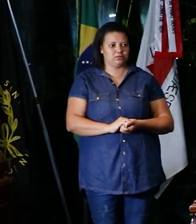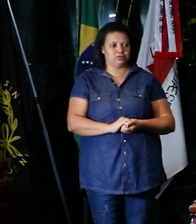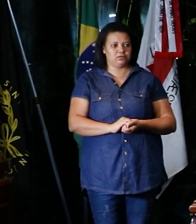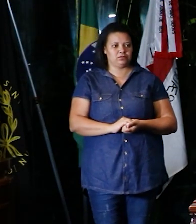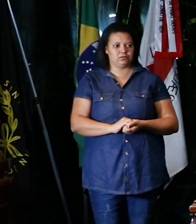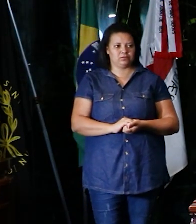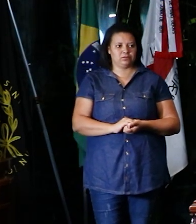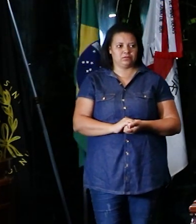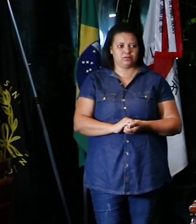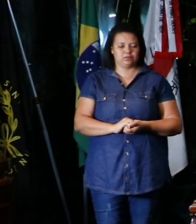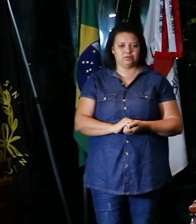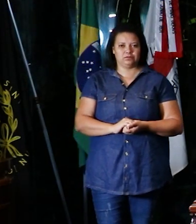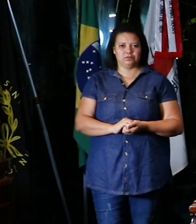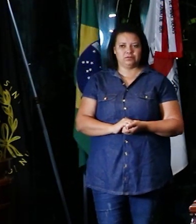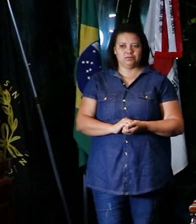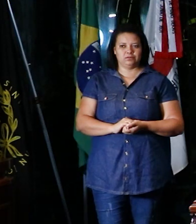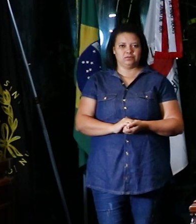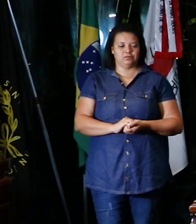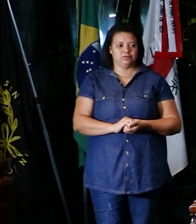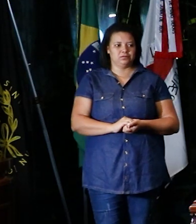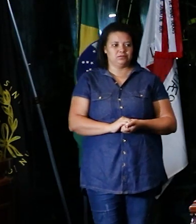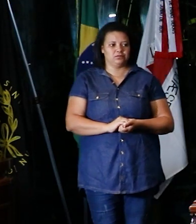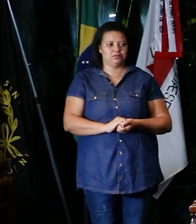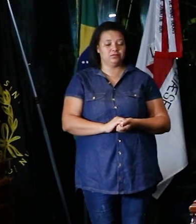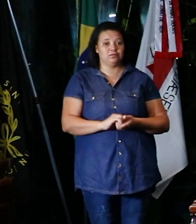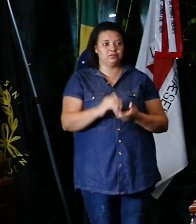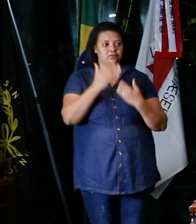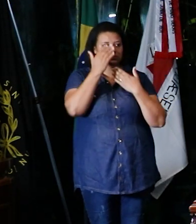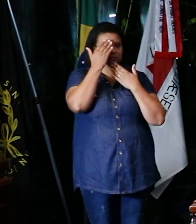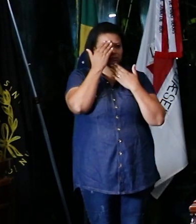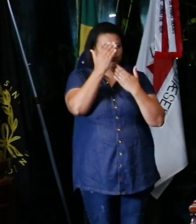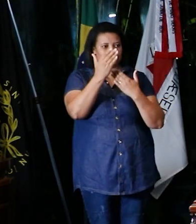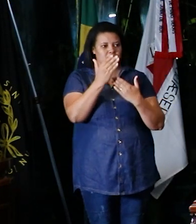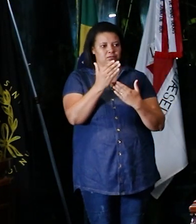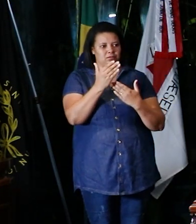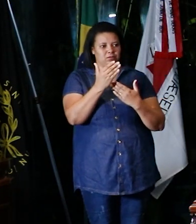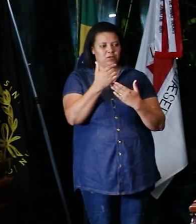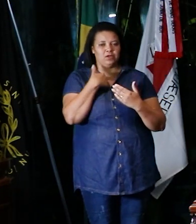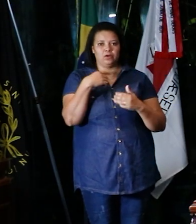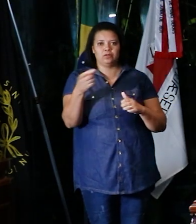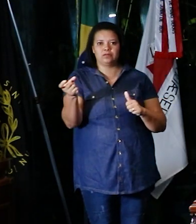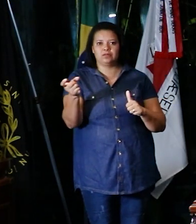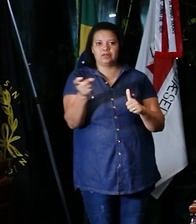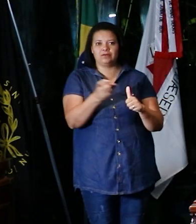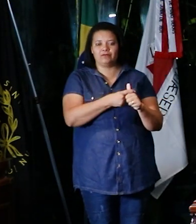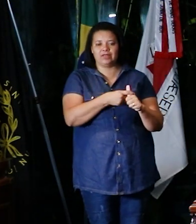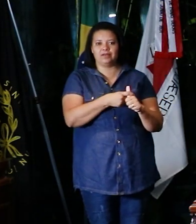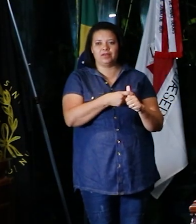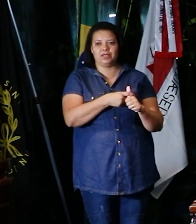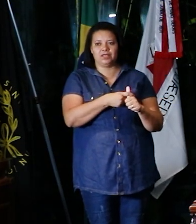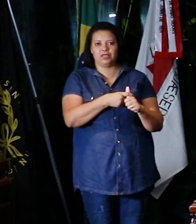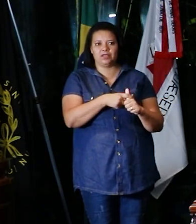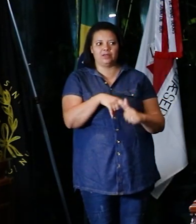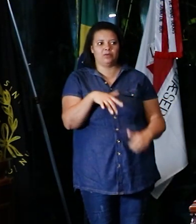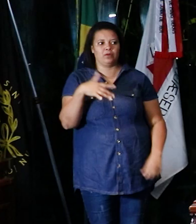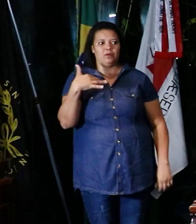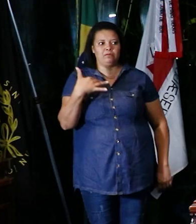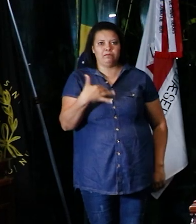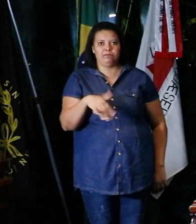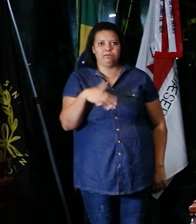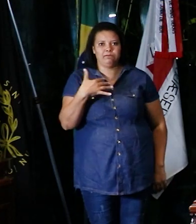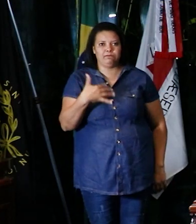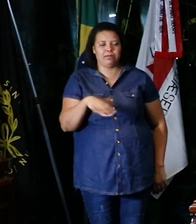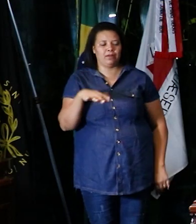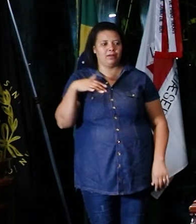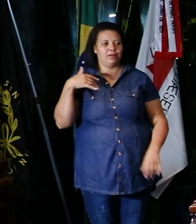quero primeiro agradecer mais uma aula. Estou devendo uma fortuna, se eu for somar, nesses anos